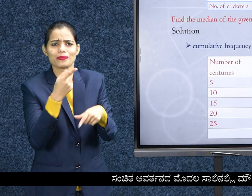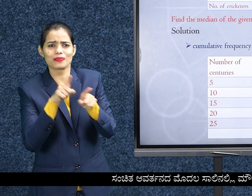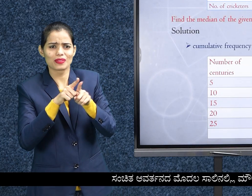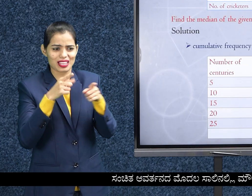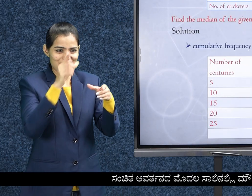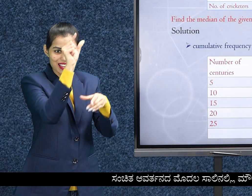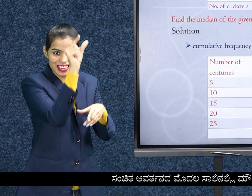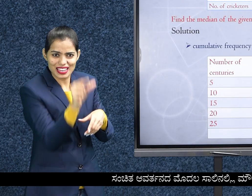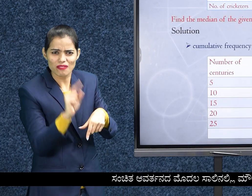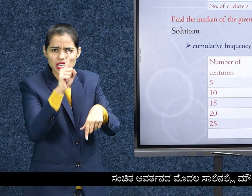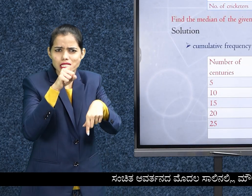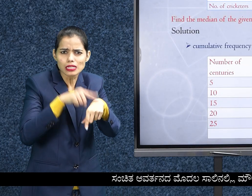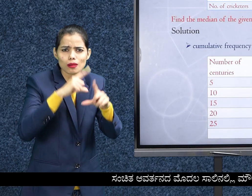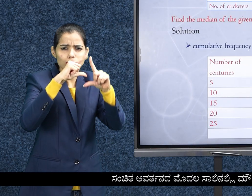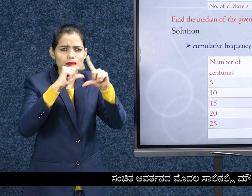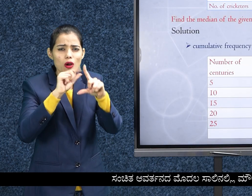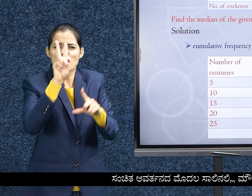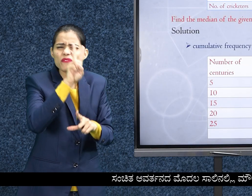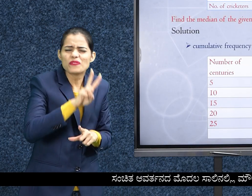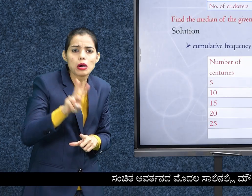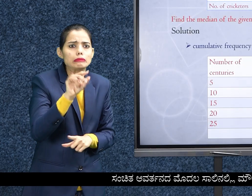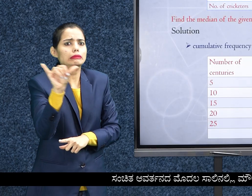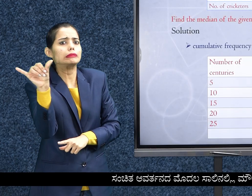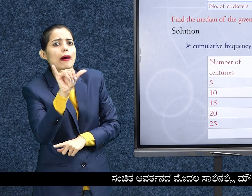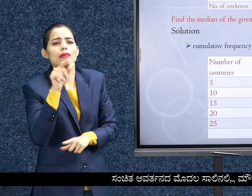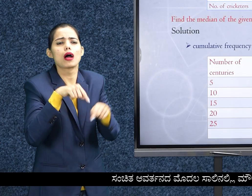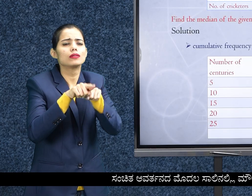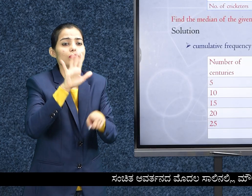ಸಂಚಿತ ಆವರ್ತನದ ಮೊದಲ ಸಾಲಿನಲ್ಲಿ ಮೌಲ್ಯವು ಒಂದೇ ಆಗಿರುತ್ತೆ, ಅಂದ್ರೆ